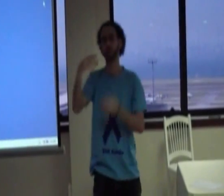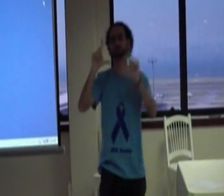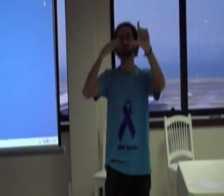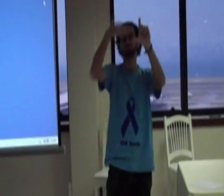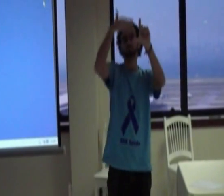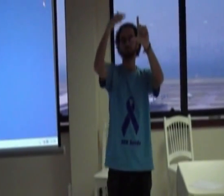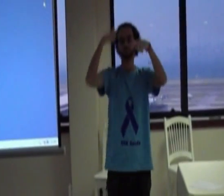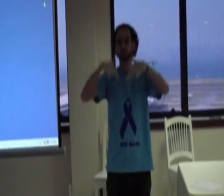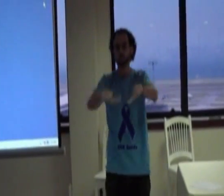Avaliação de como